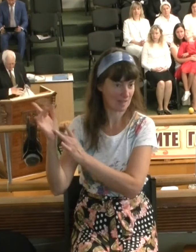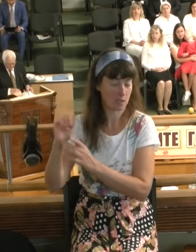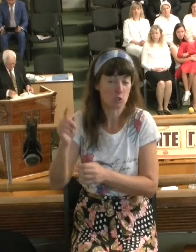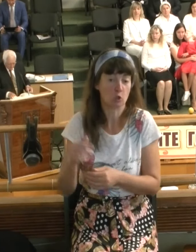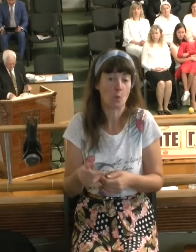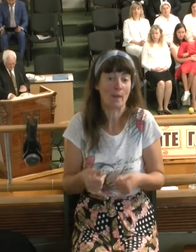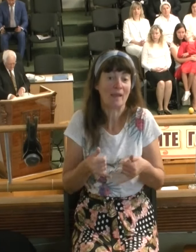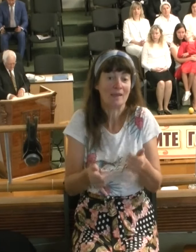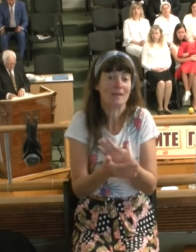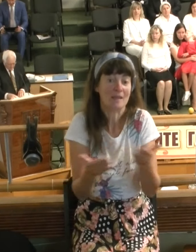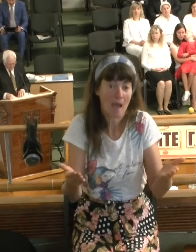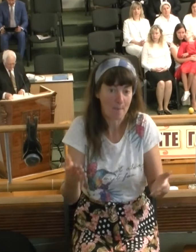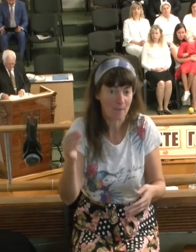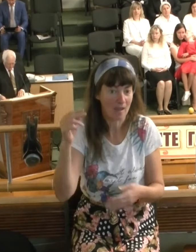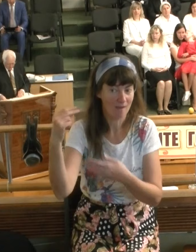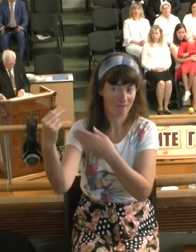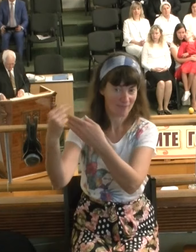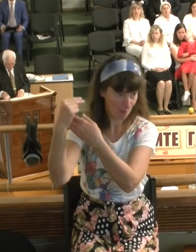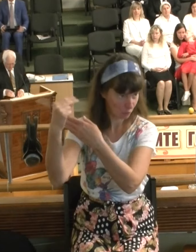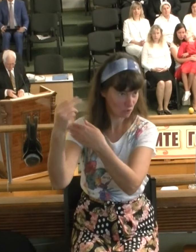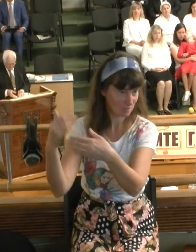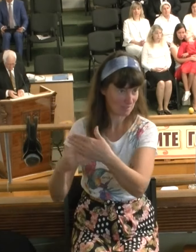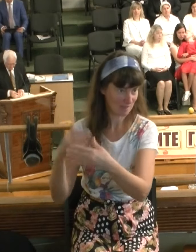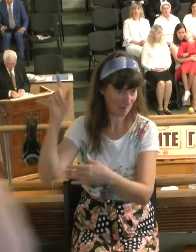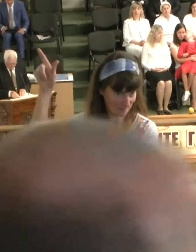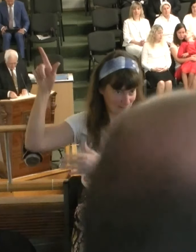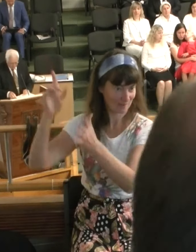прочитаем первое место,